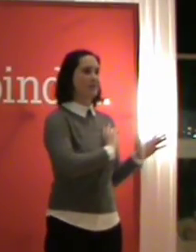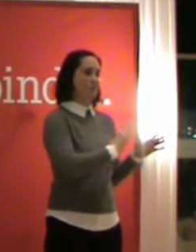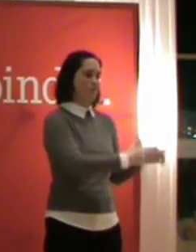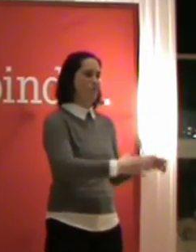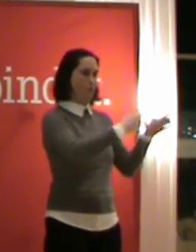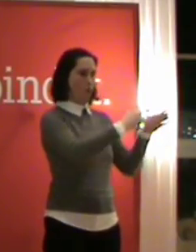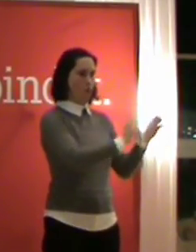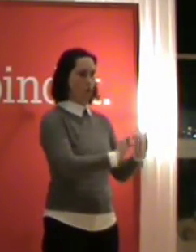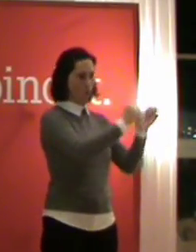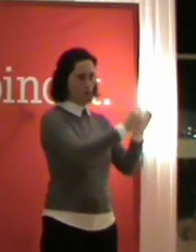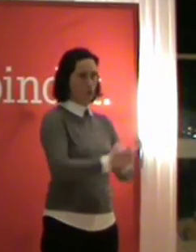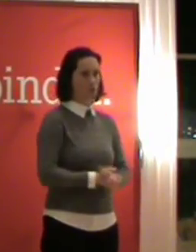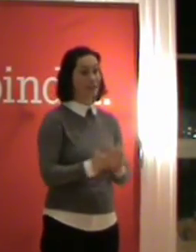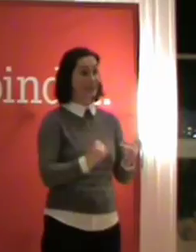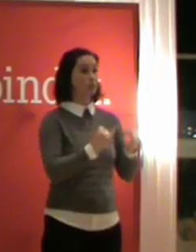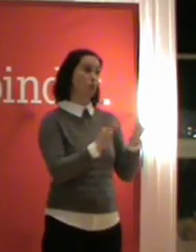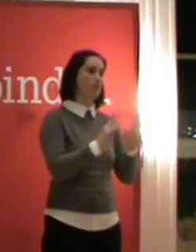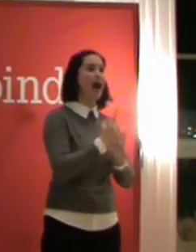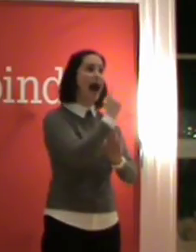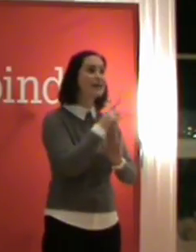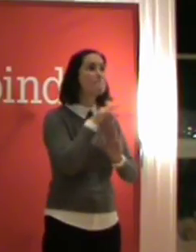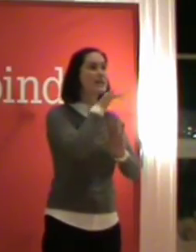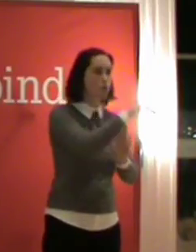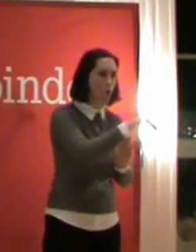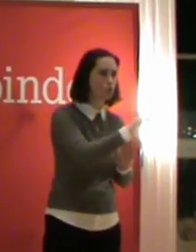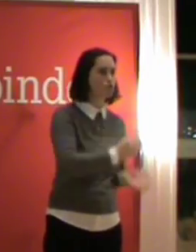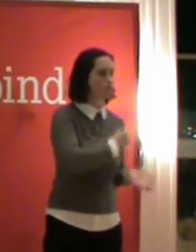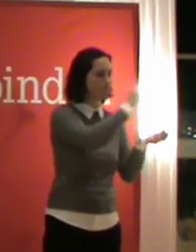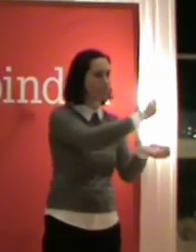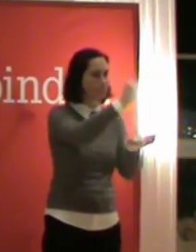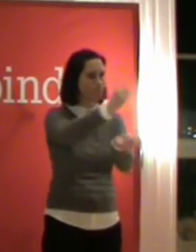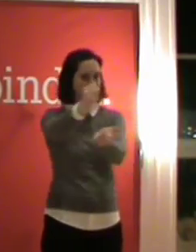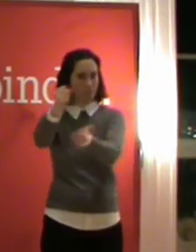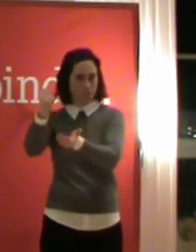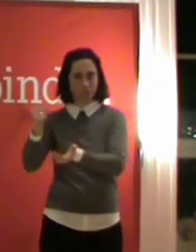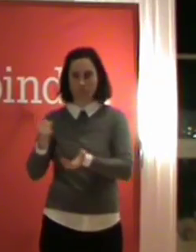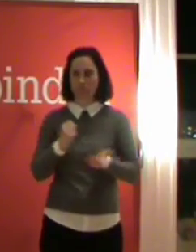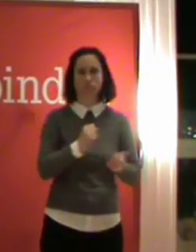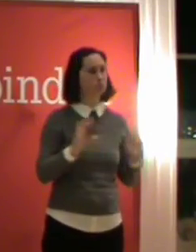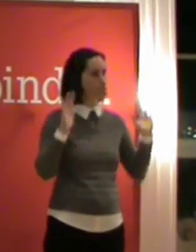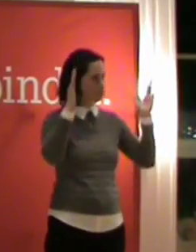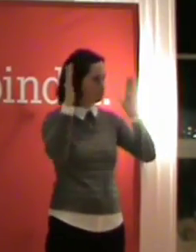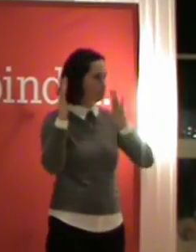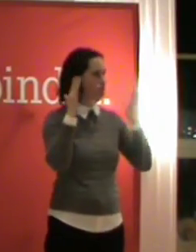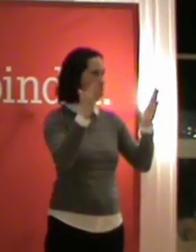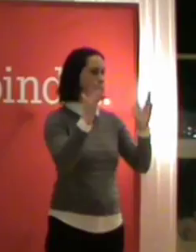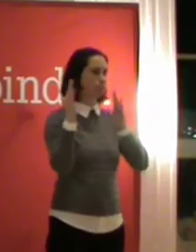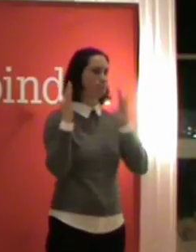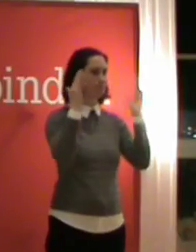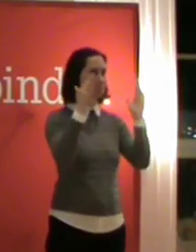Immerhin, deutlich über 1 Million haben wir seitdem ausgereicht, Peter. Also die Gründung des Fonds